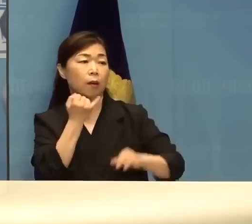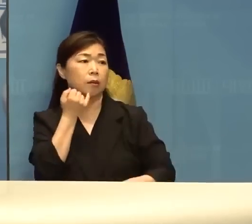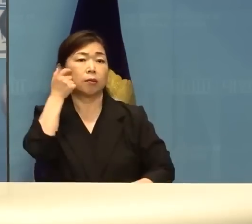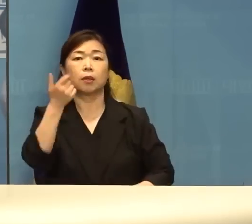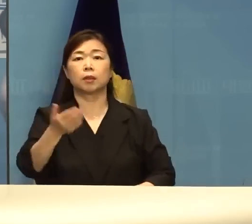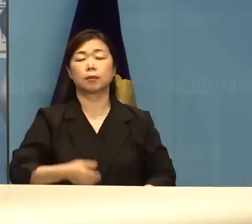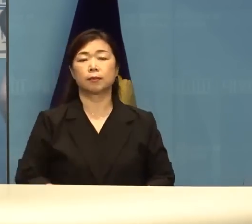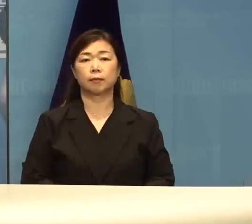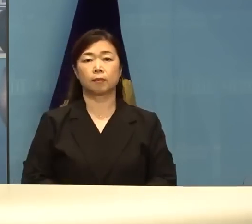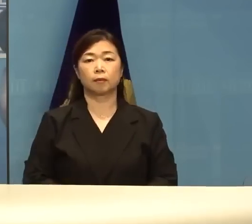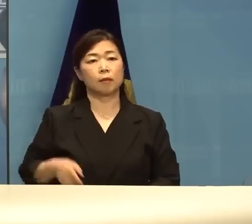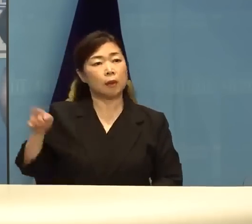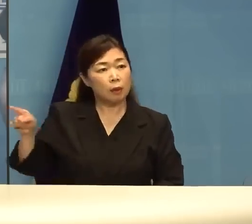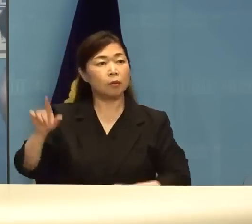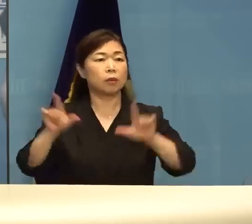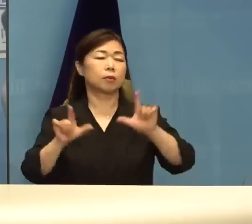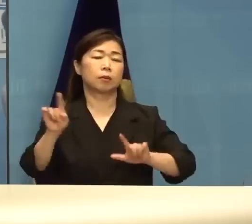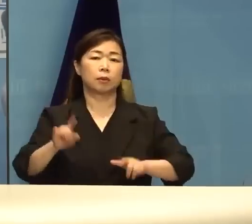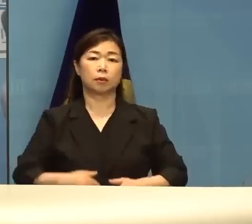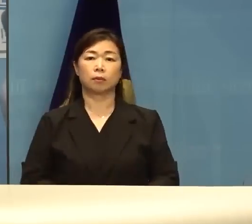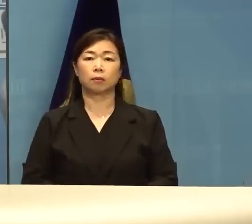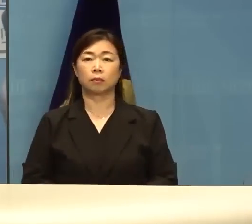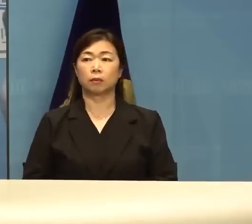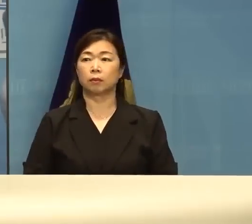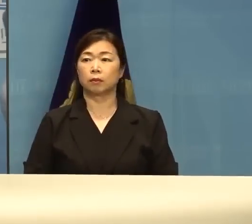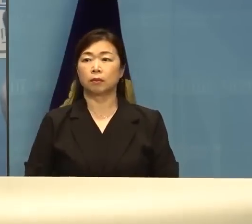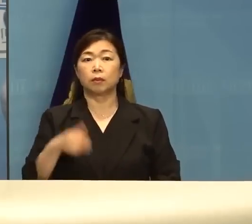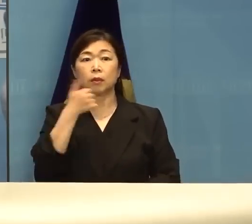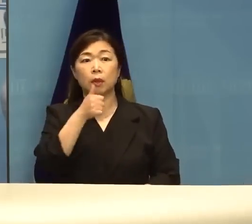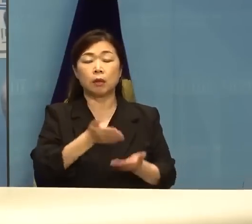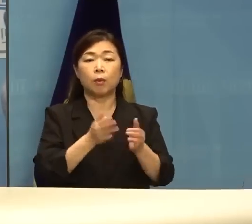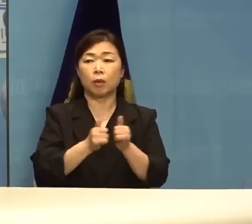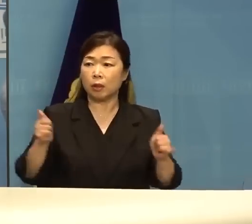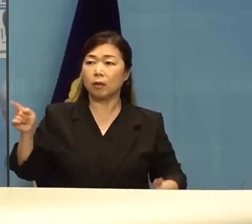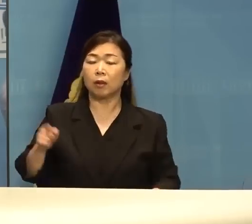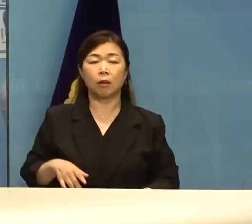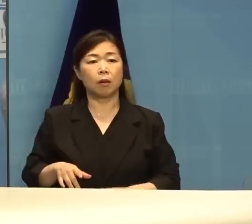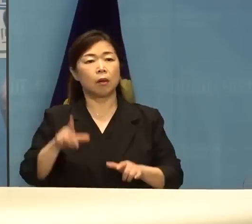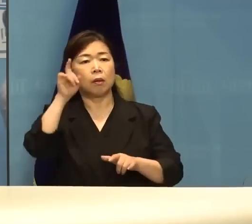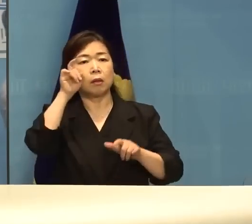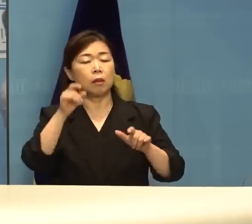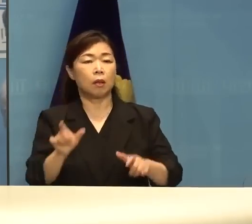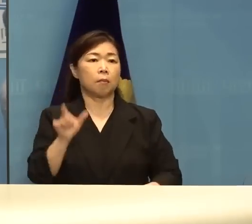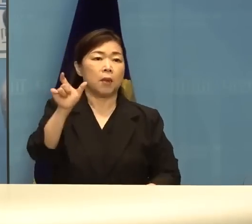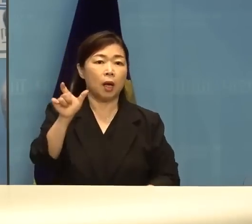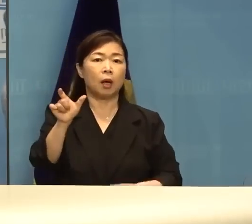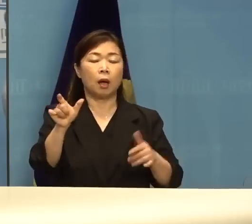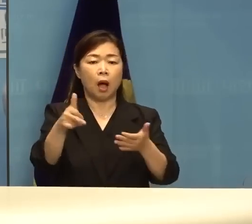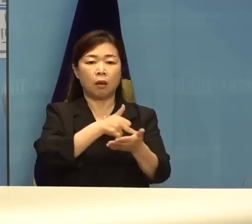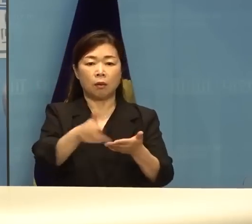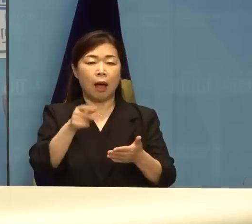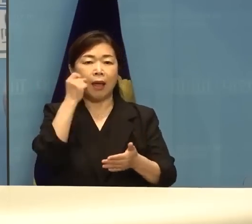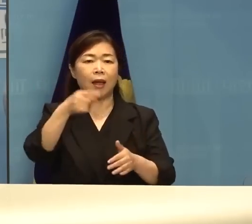일입니까? 지금 우리 지금 사회를 보신 우리 대변인께서는 이런 사진 하나 올렸다가 얼마 전에 카톡에서